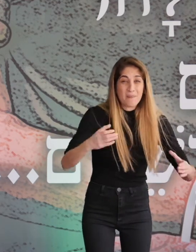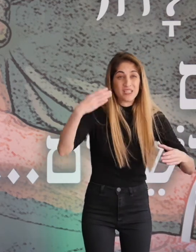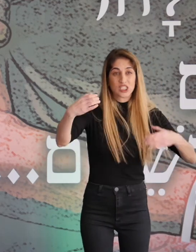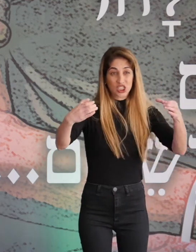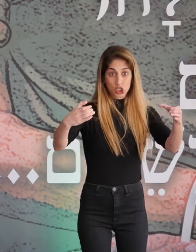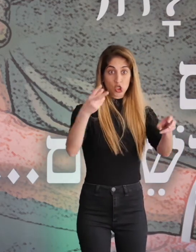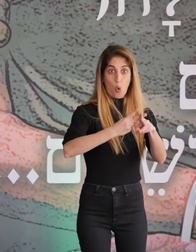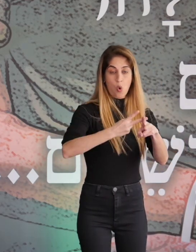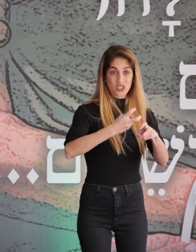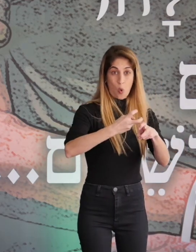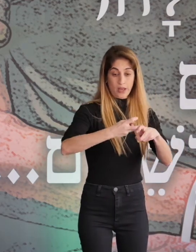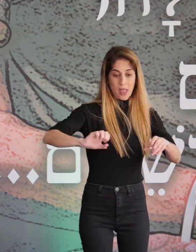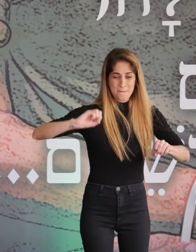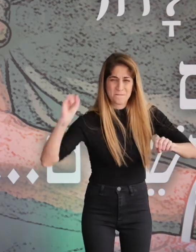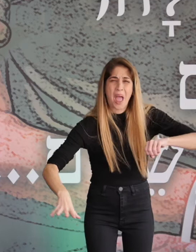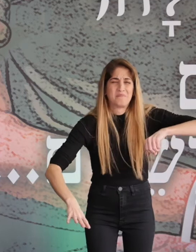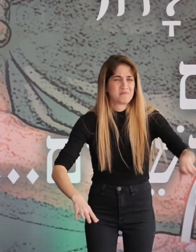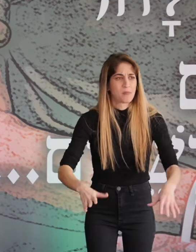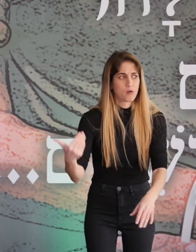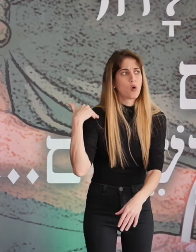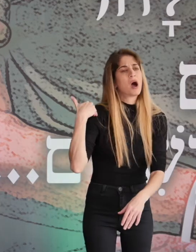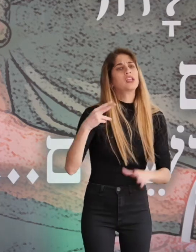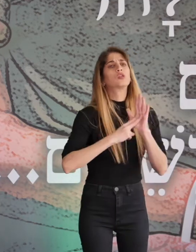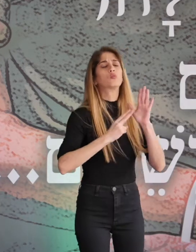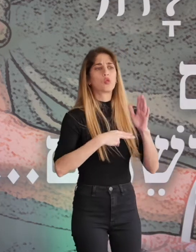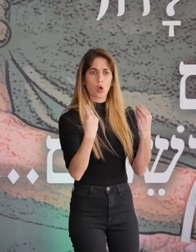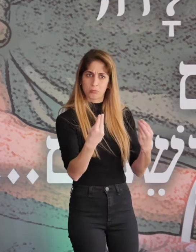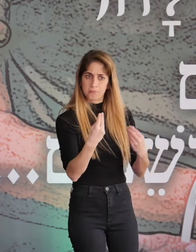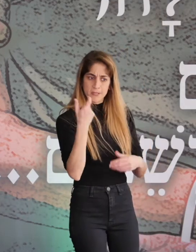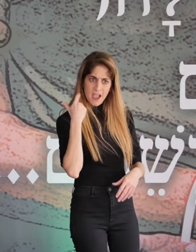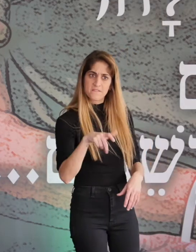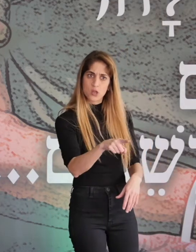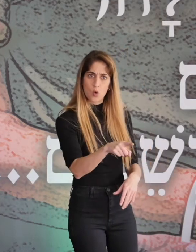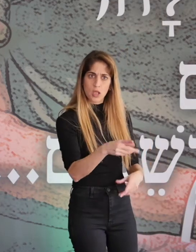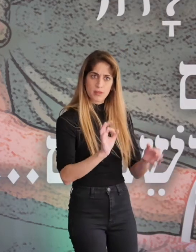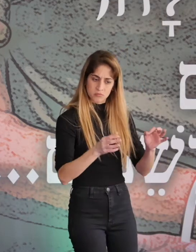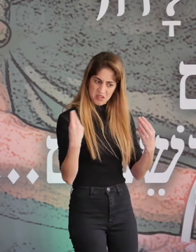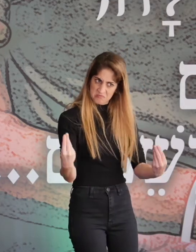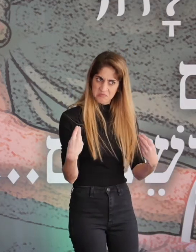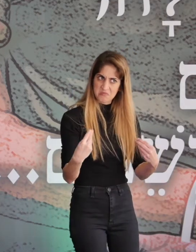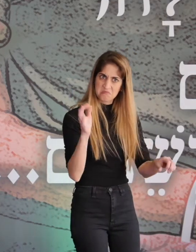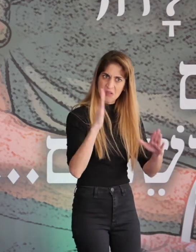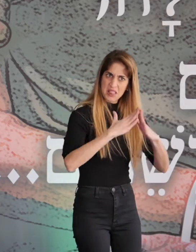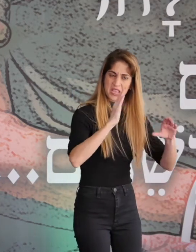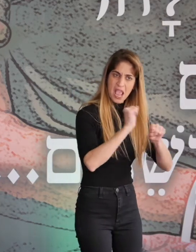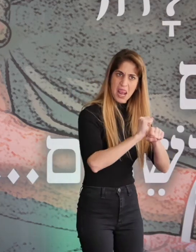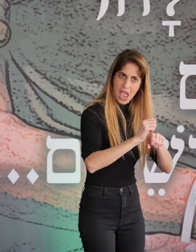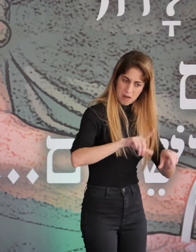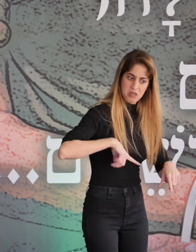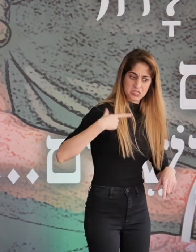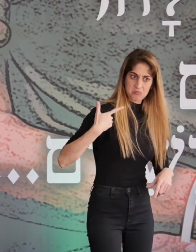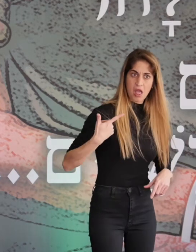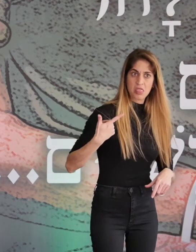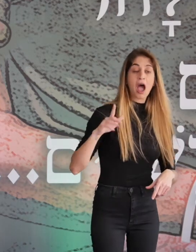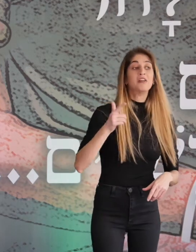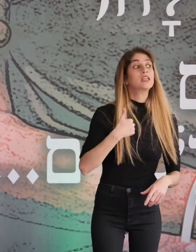הרצפה. הוא אמר לי שהתמונות יפלילו אותי בבית המשפט ושאני אהיה בבית סוהר הרבה זמן. אבל אם